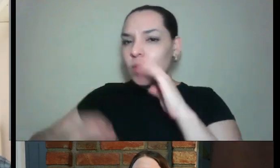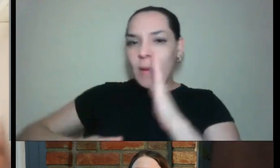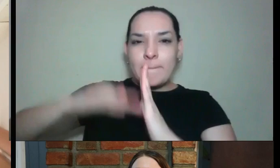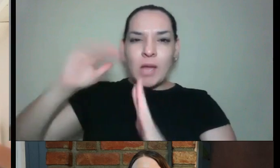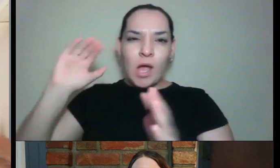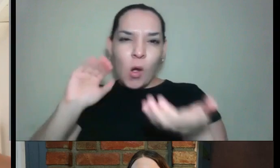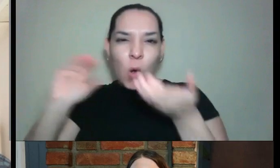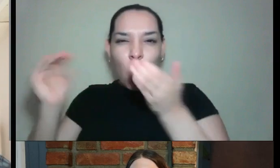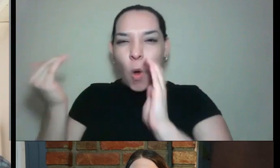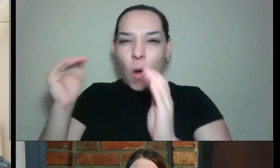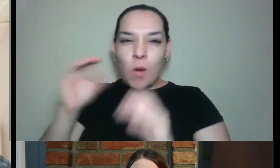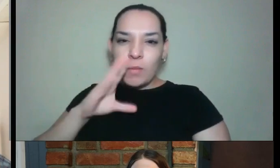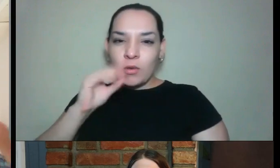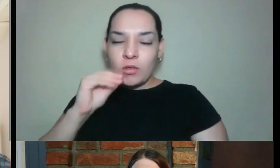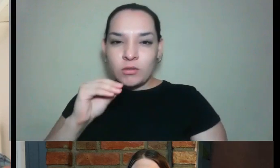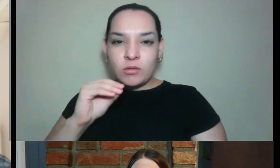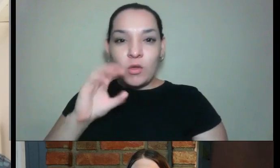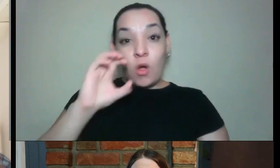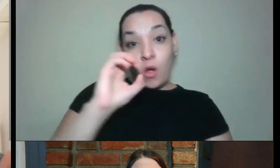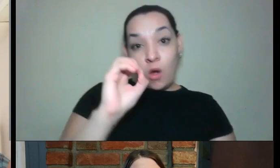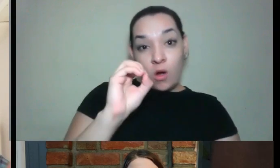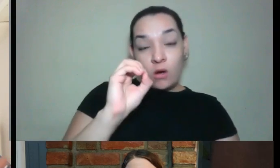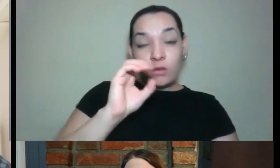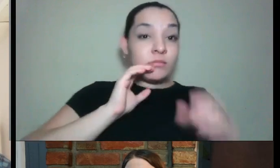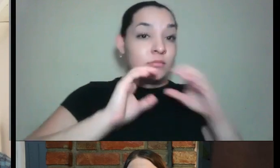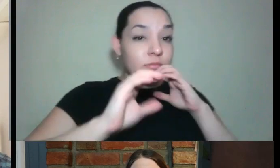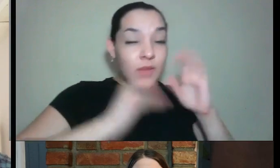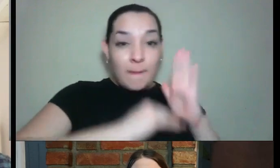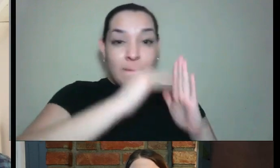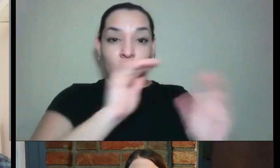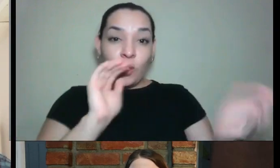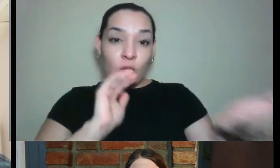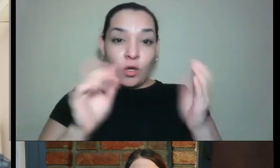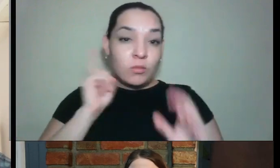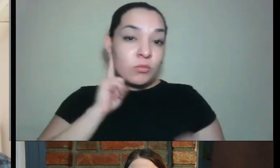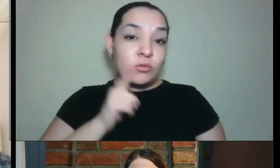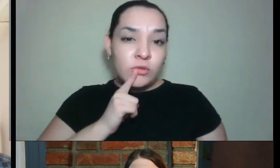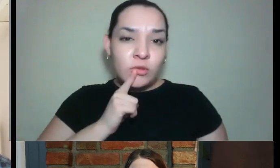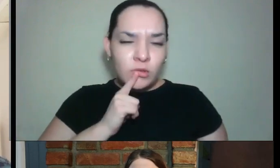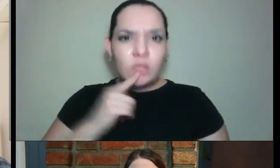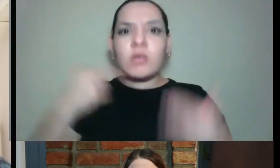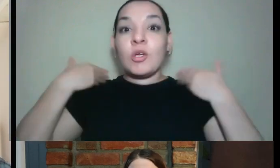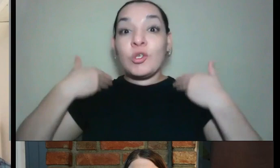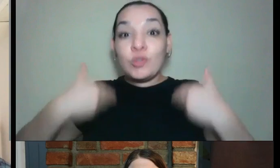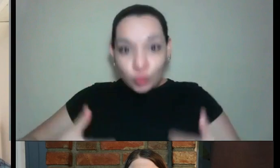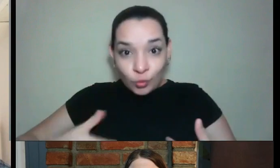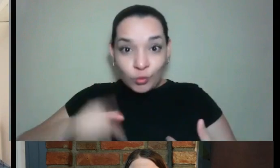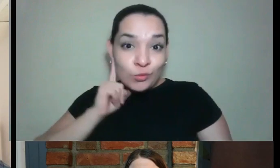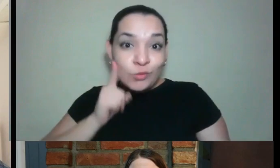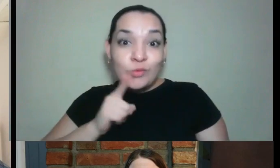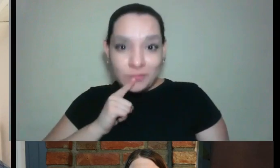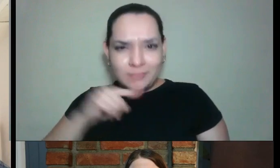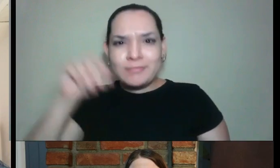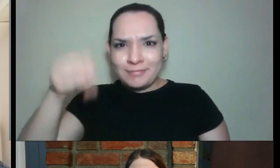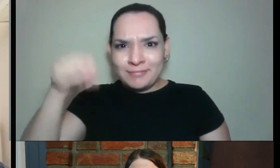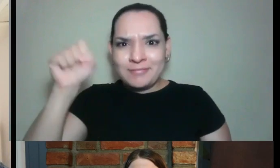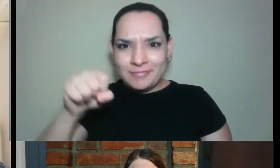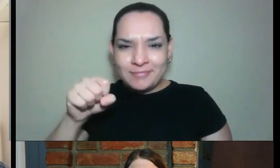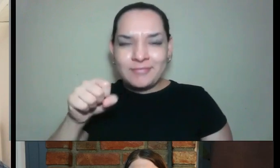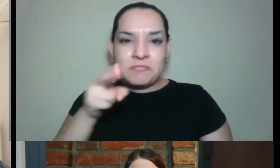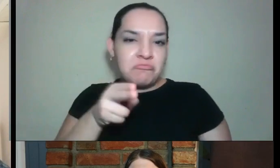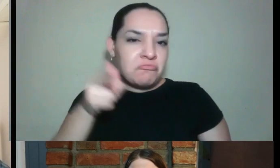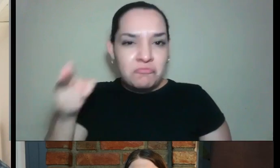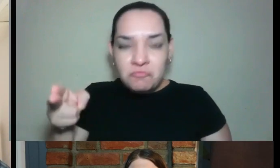se comunican más como oyentes que como sordos. A ver, somos sordos,